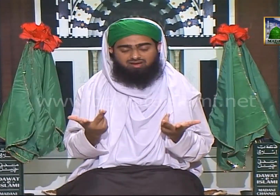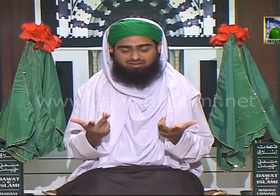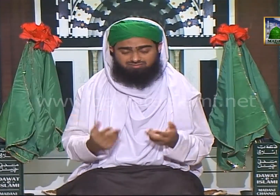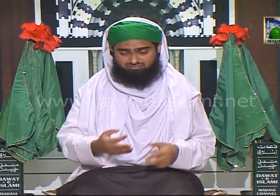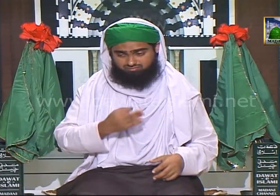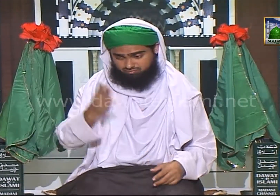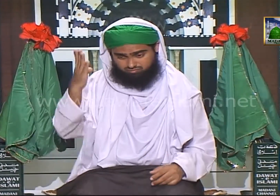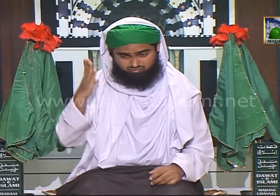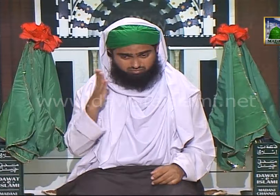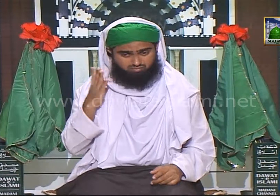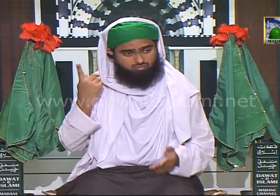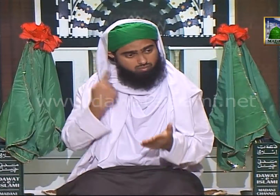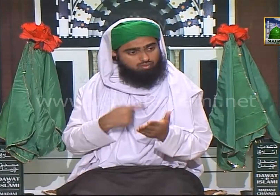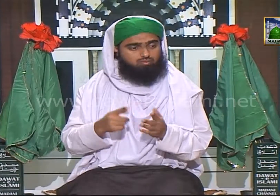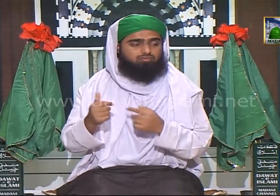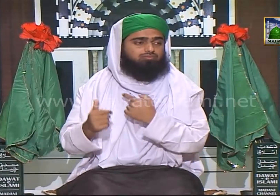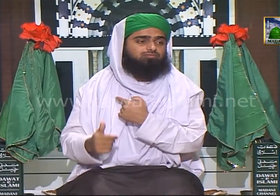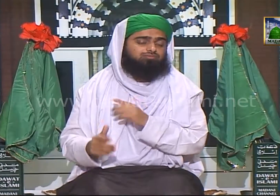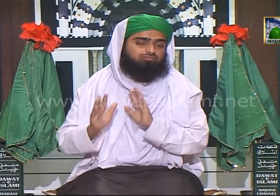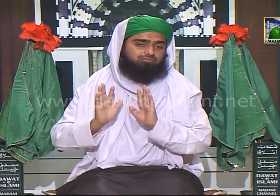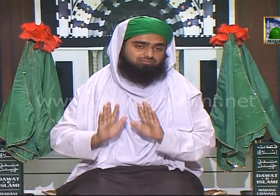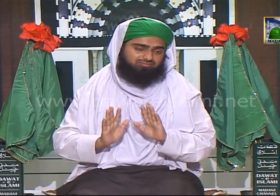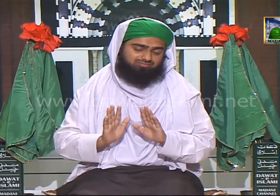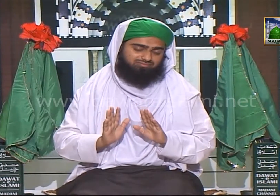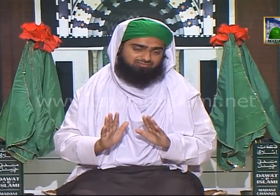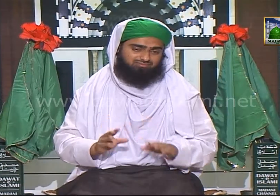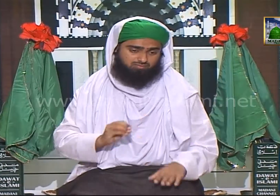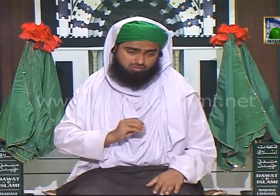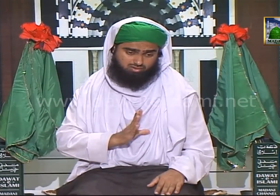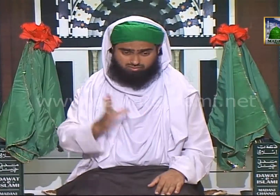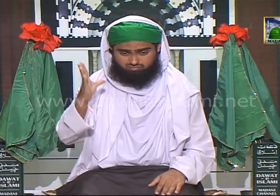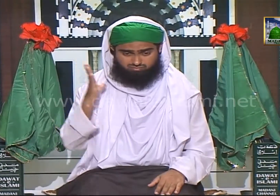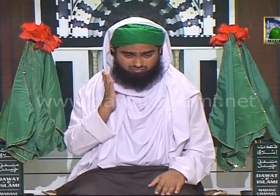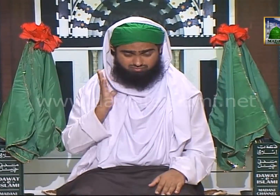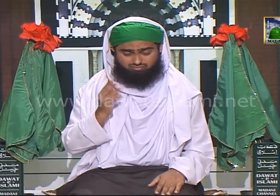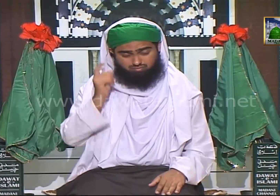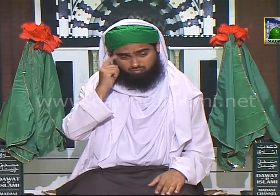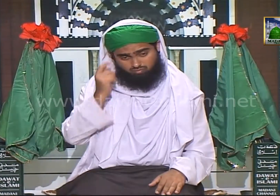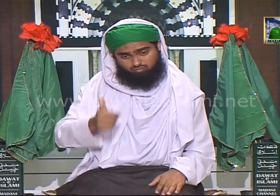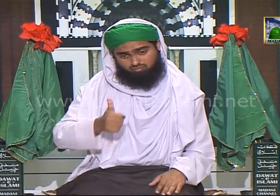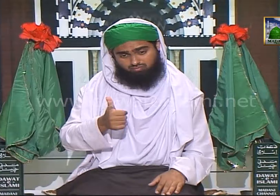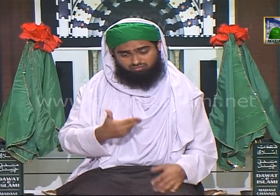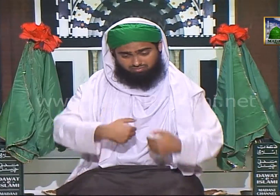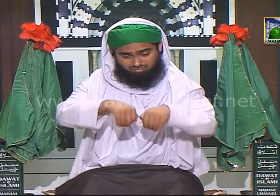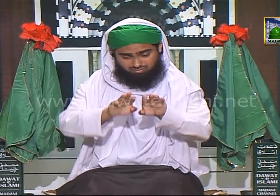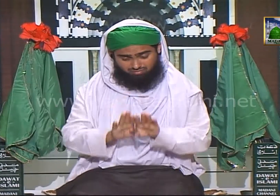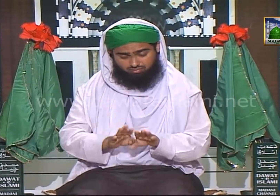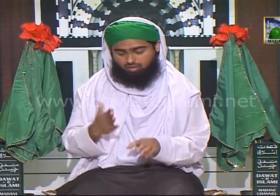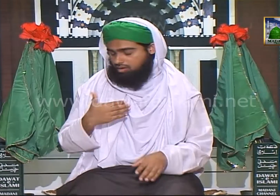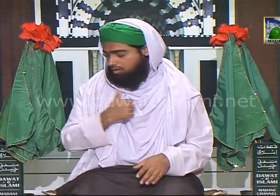فانی ہے، یہ مال جتنا بھی ہے وبال ہے، اور مرنے کے بعد آپ کو پتا ہے، میں بارہا کہتا رہتا ہوں کہ فٹ پاس پر